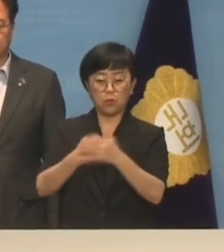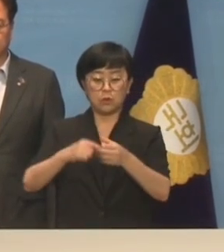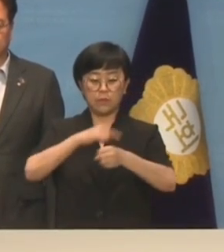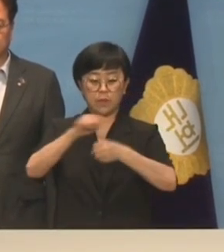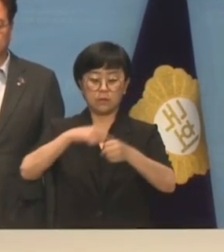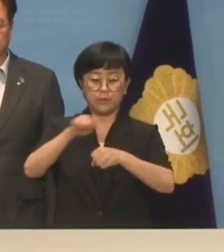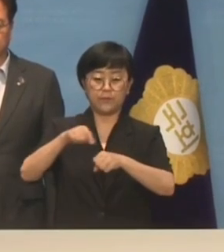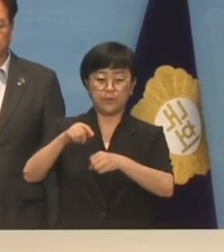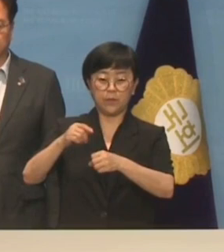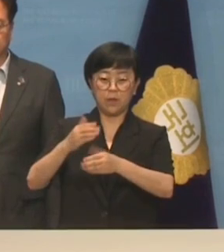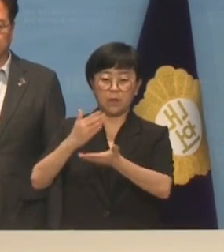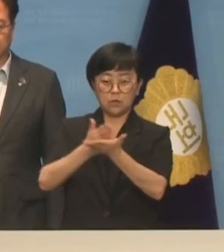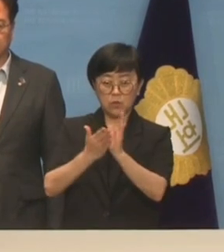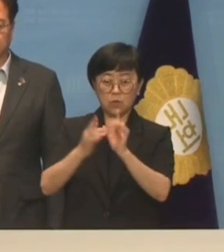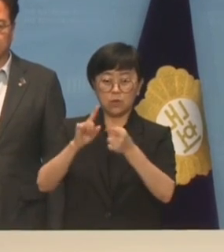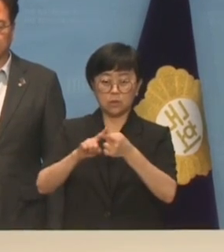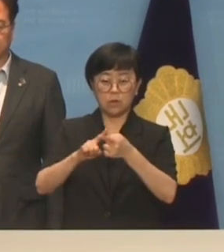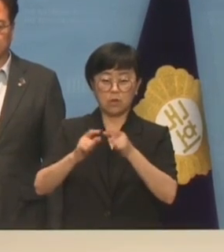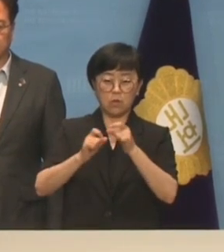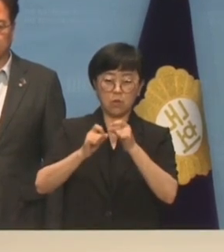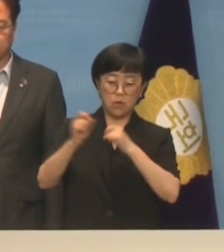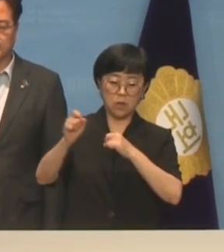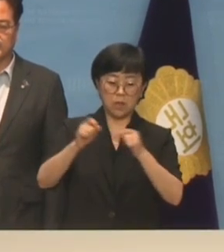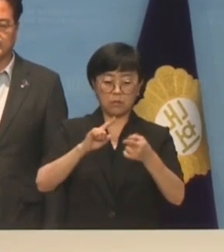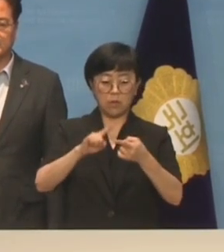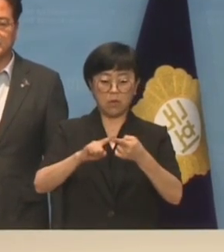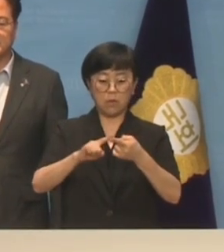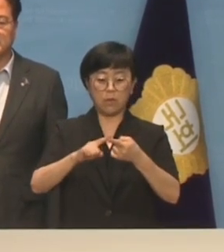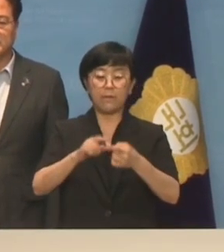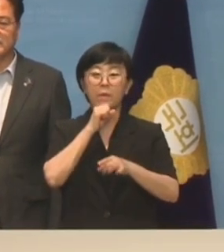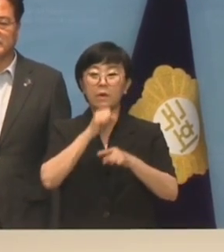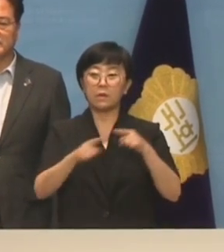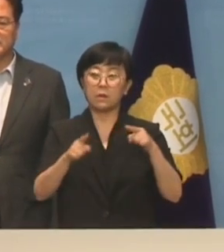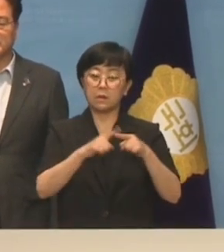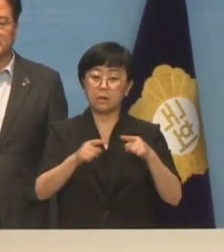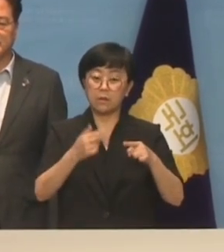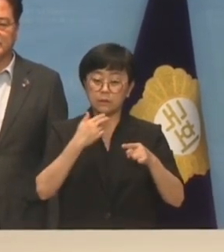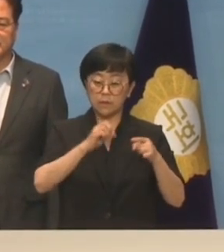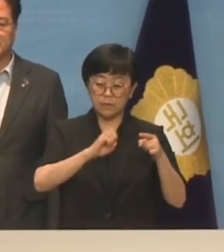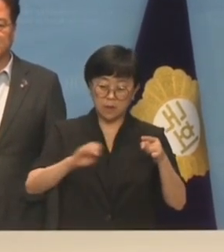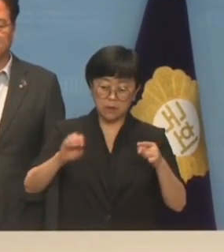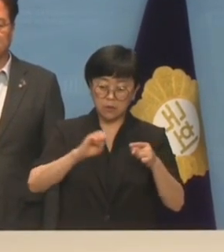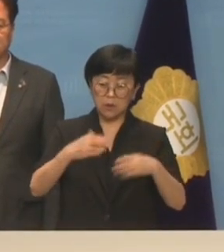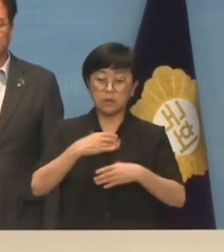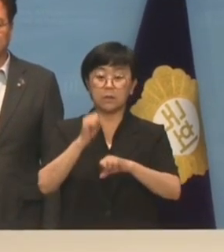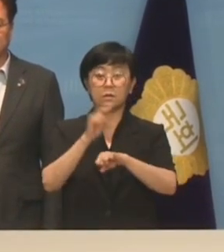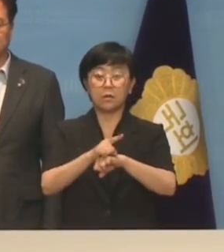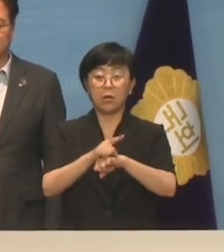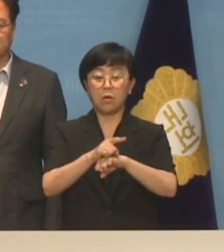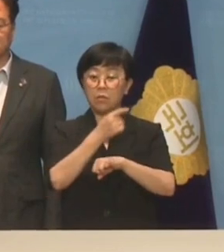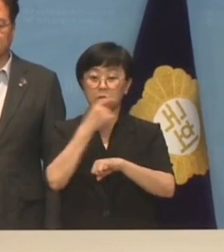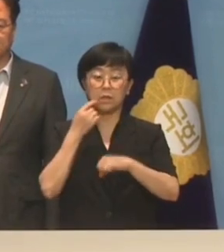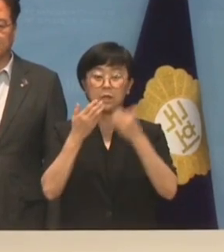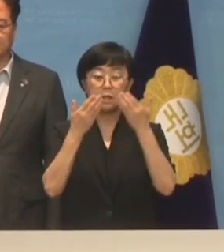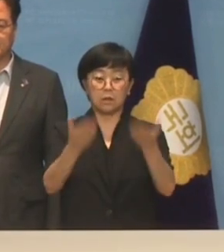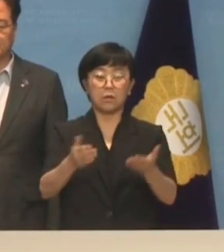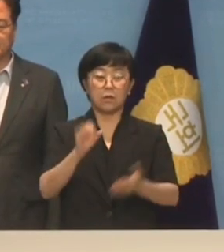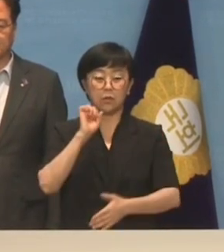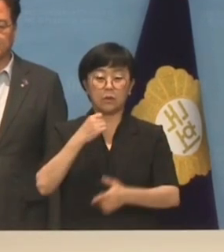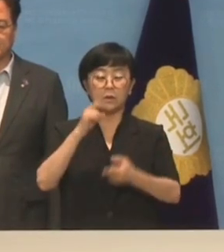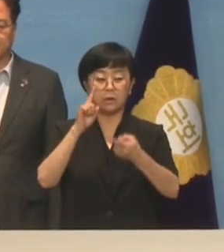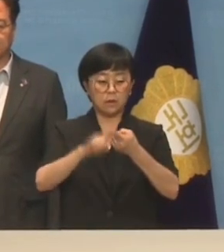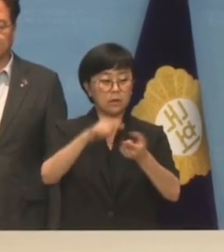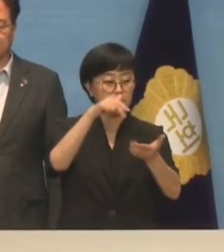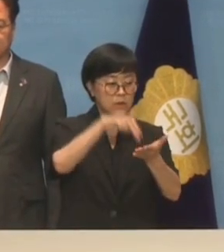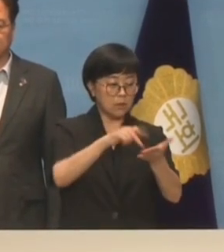핵종이 해양 환경에 미치는 장기적인 영향 평가가 없기 때문에 방류의 안전성을 보장하기 어렵다고 보는데 이에